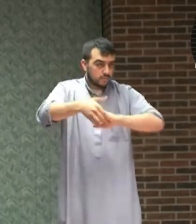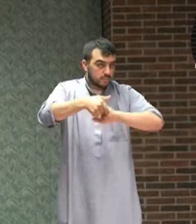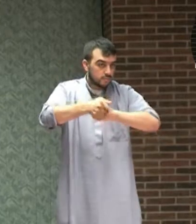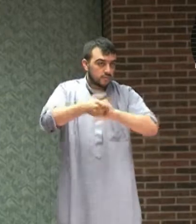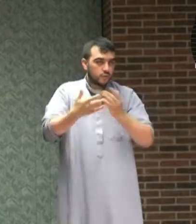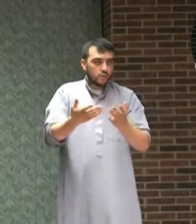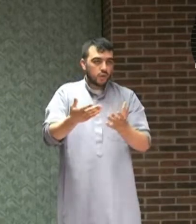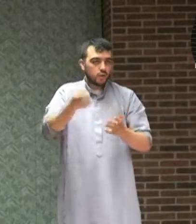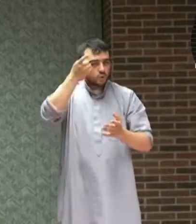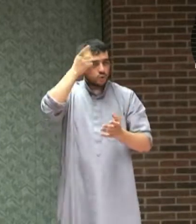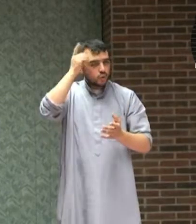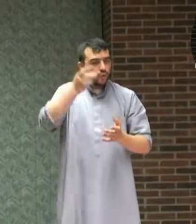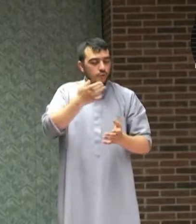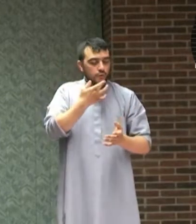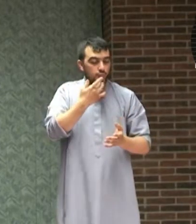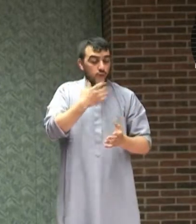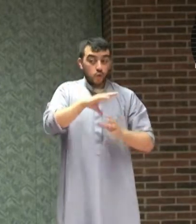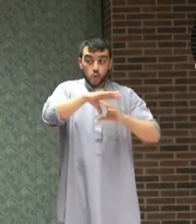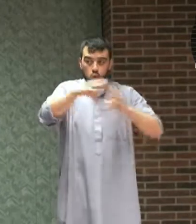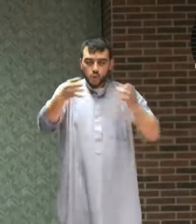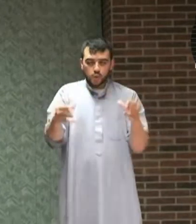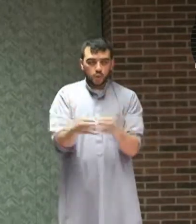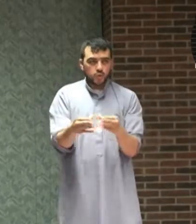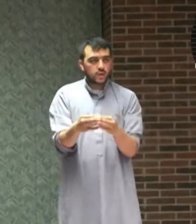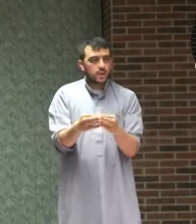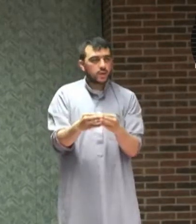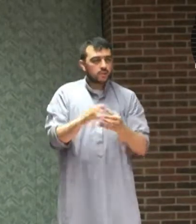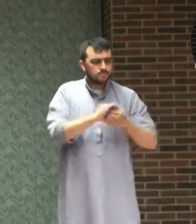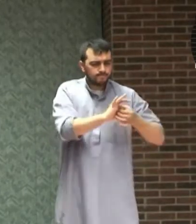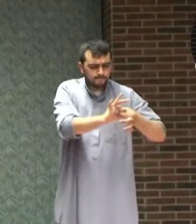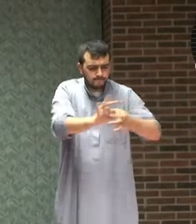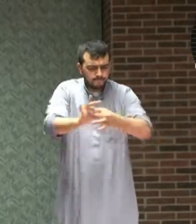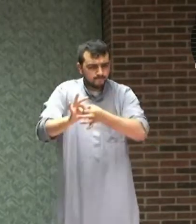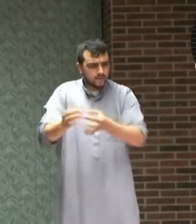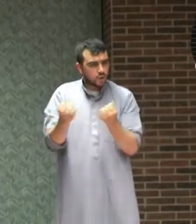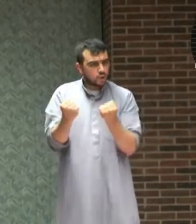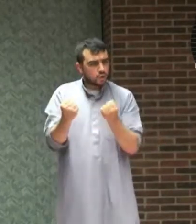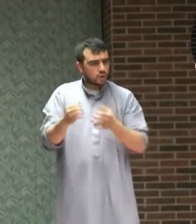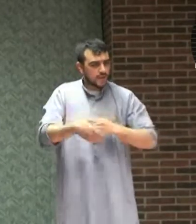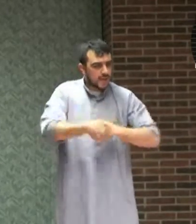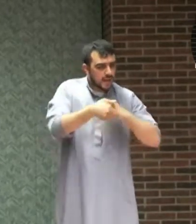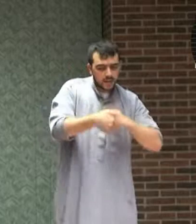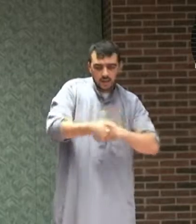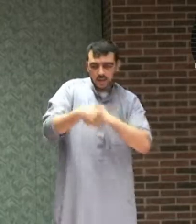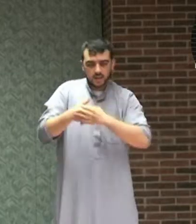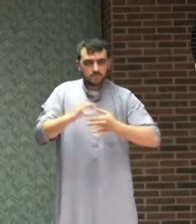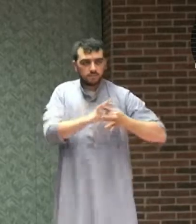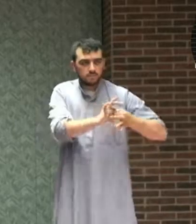sens de concrétiser une communauté forte et soudée, une communauté qui s'entraide.